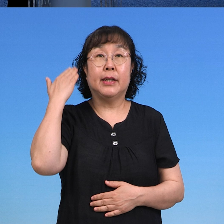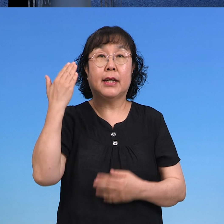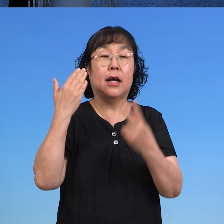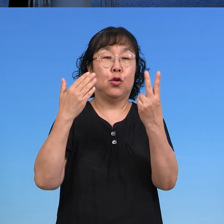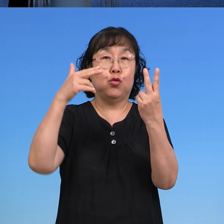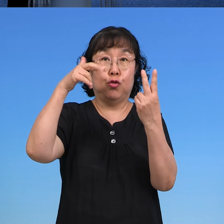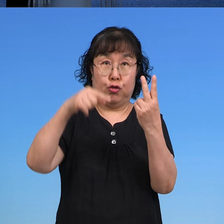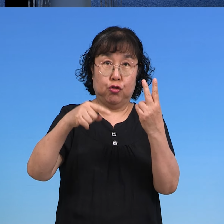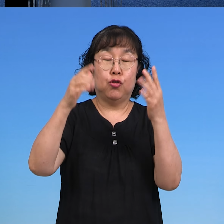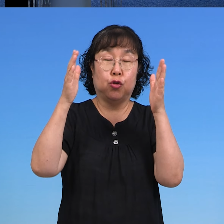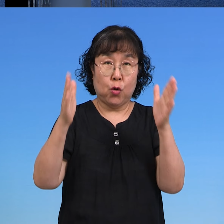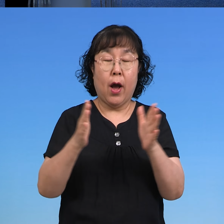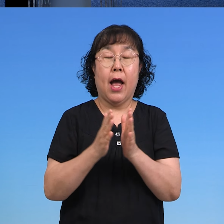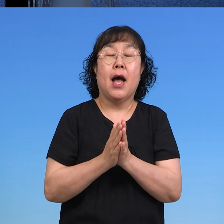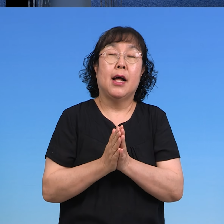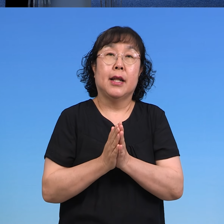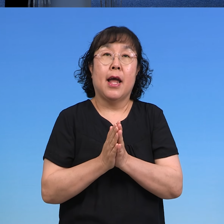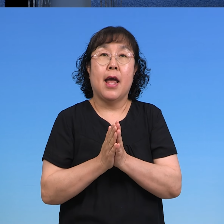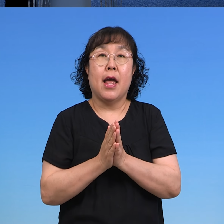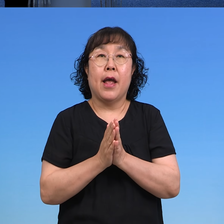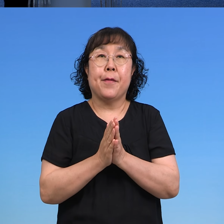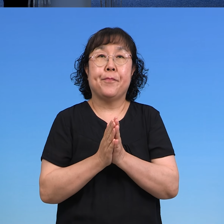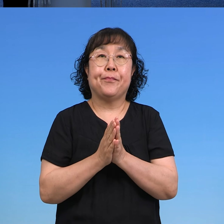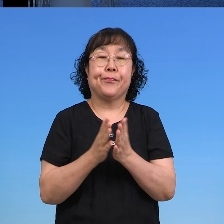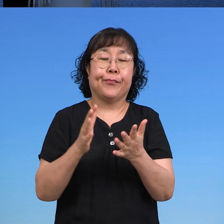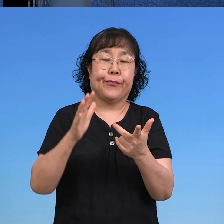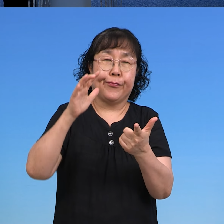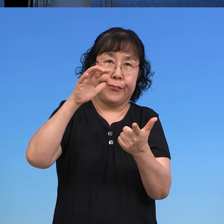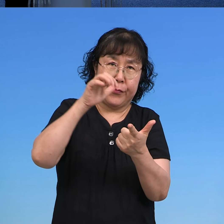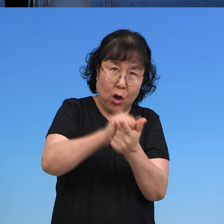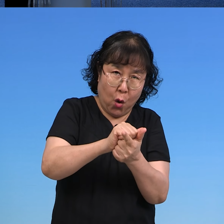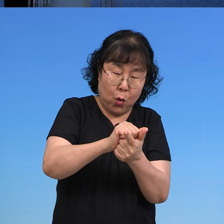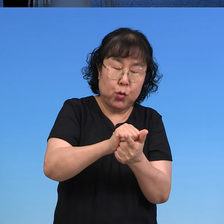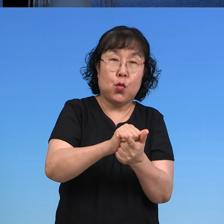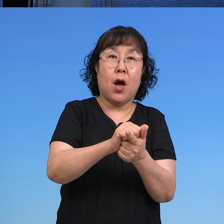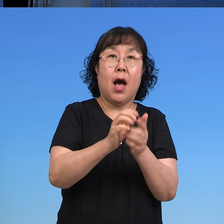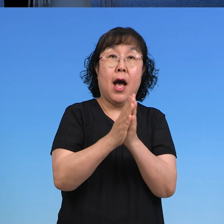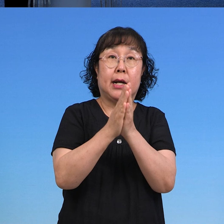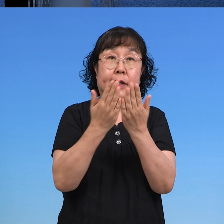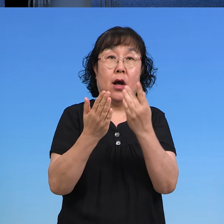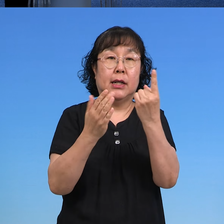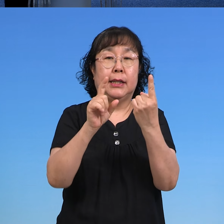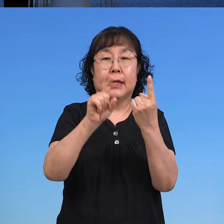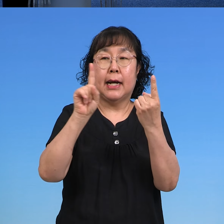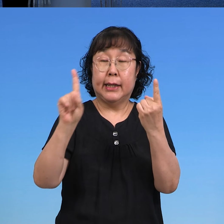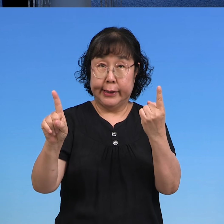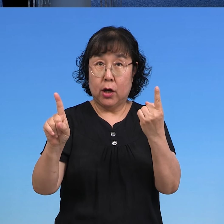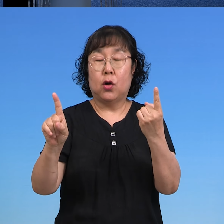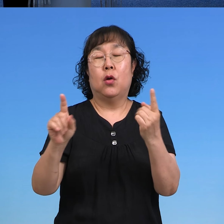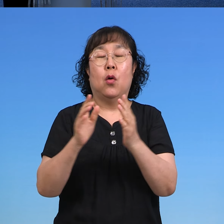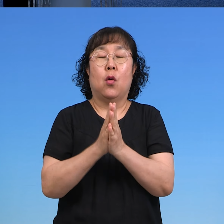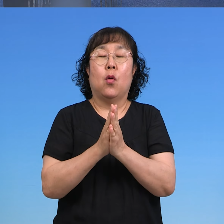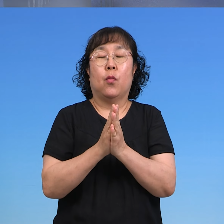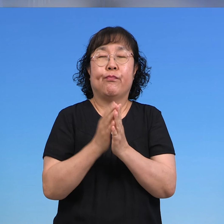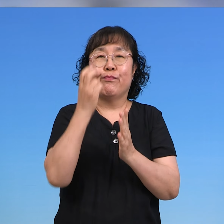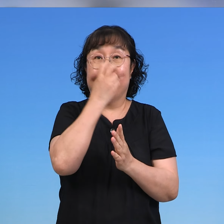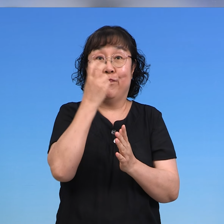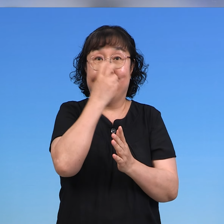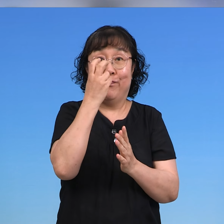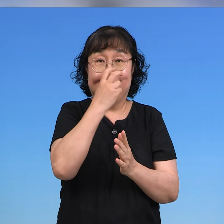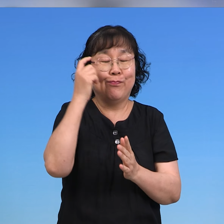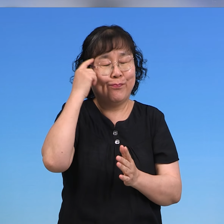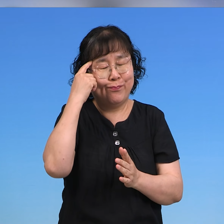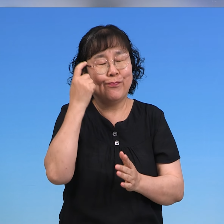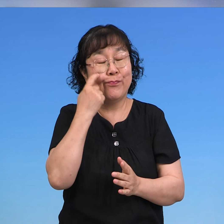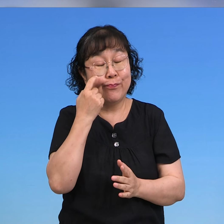그 지난 두 주 동안 여호수아 1장 1절을 가지고 이제 두 주에 걸쳐서 같이 살펴보았는데요. 이